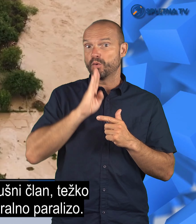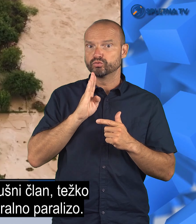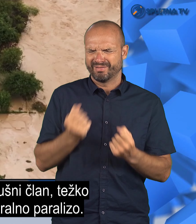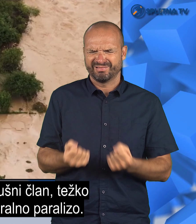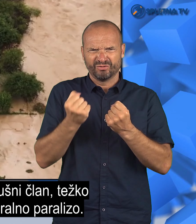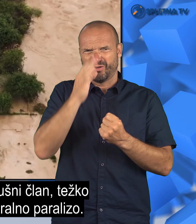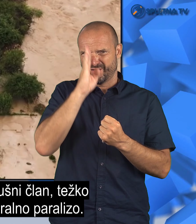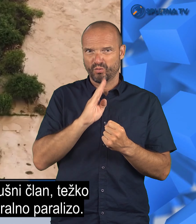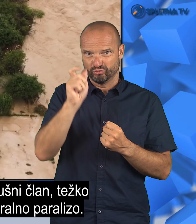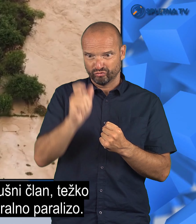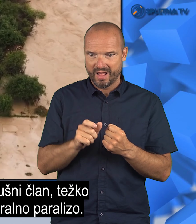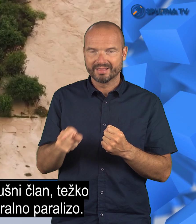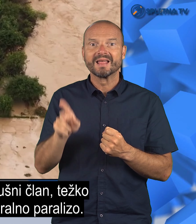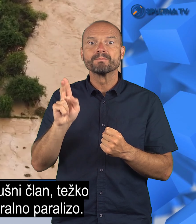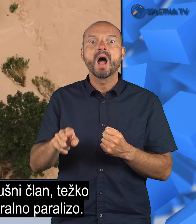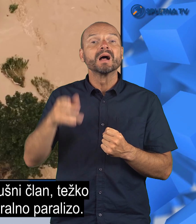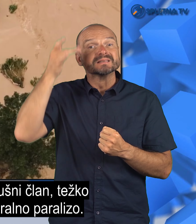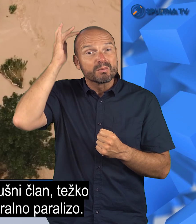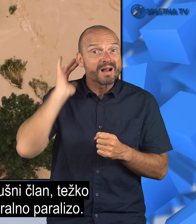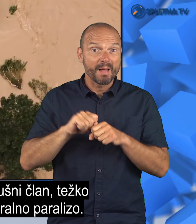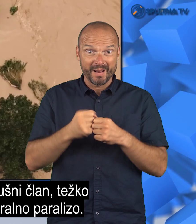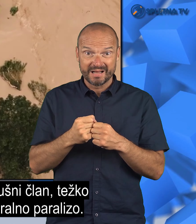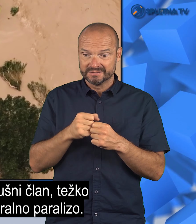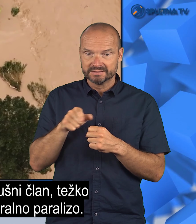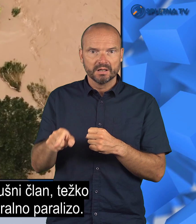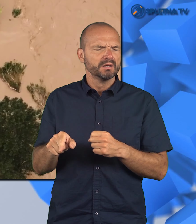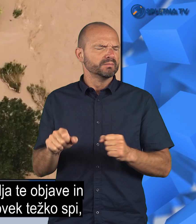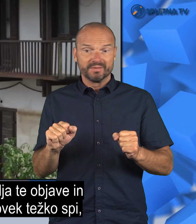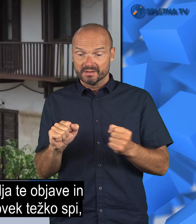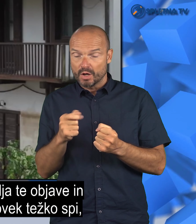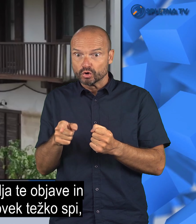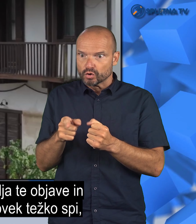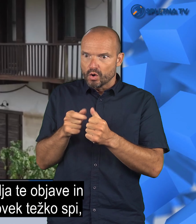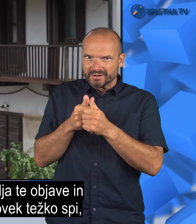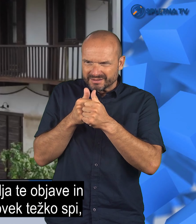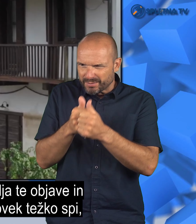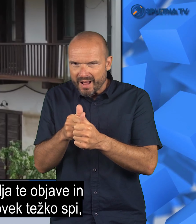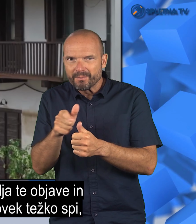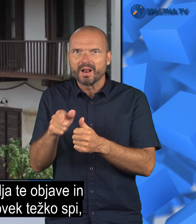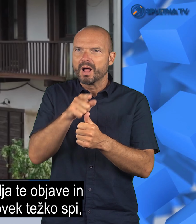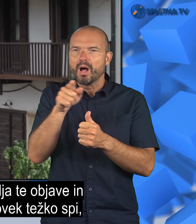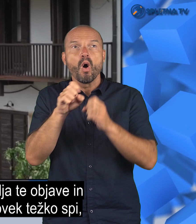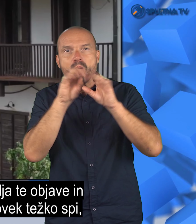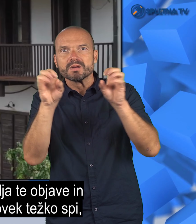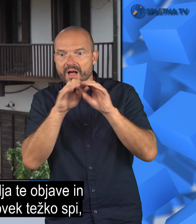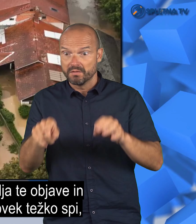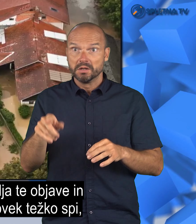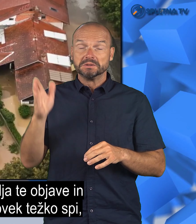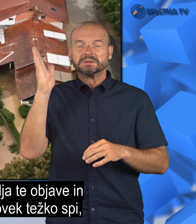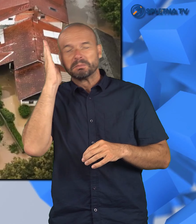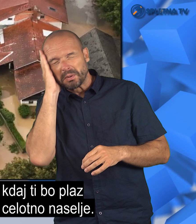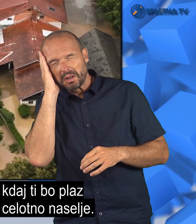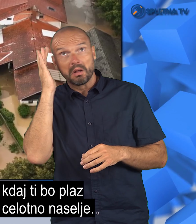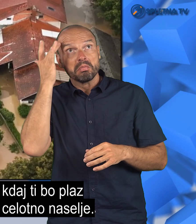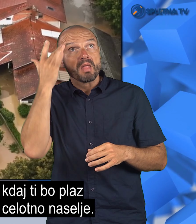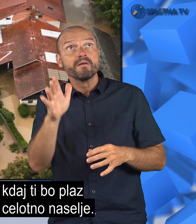naglušen član, težko naglušen, s cerebralno paralizo in res težko spremljati te njegove objave in verjamem, da težko človek spi,